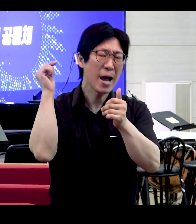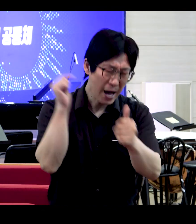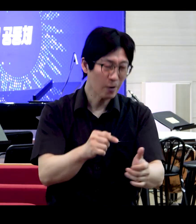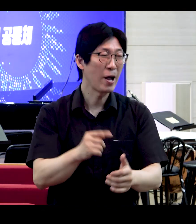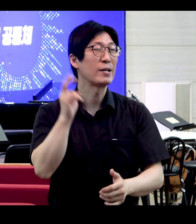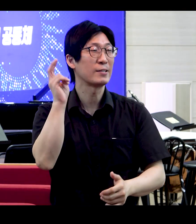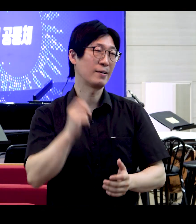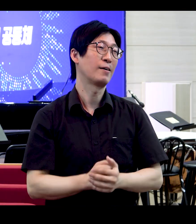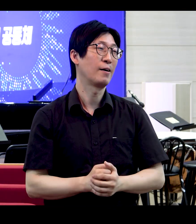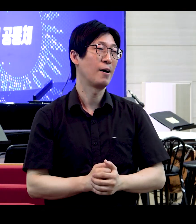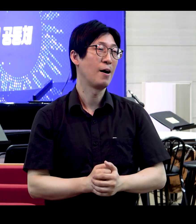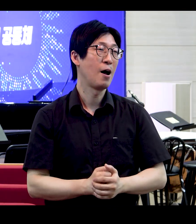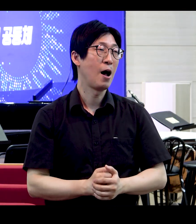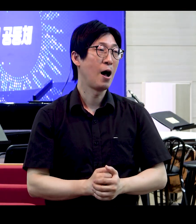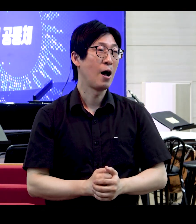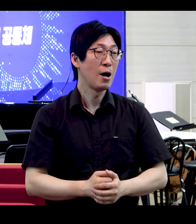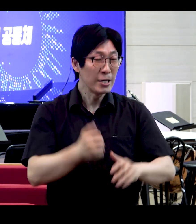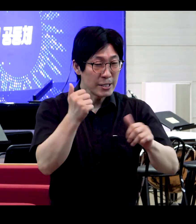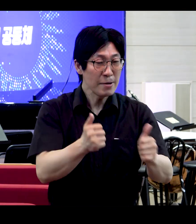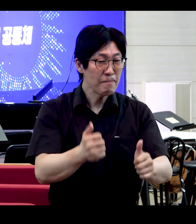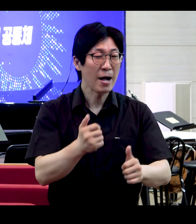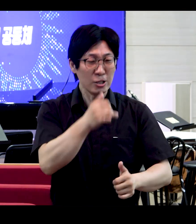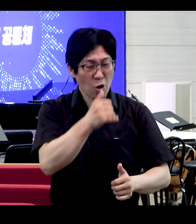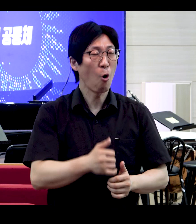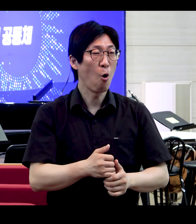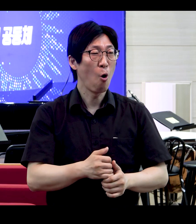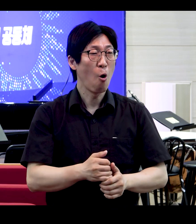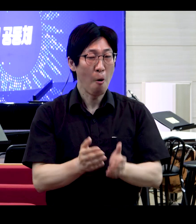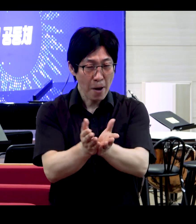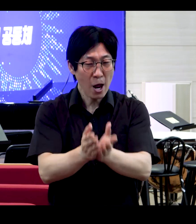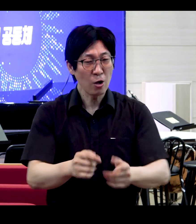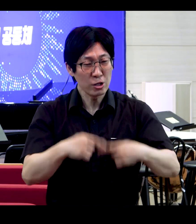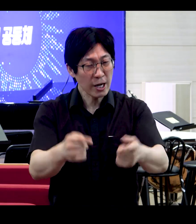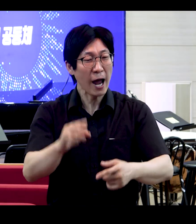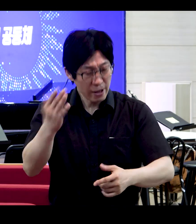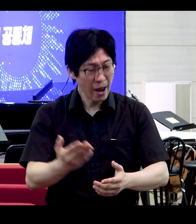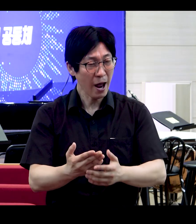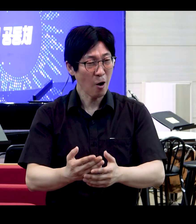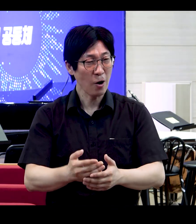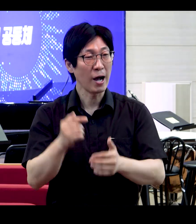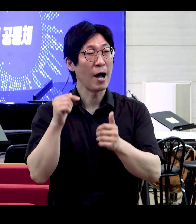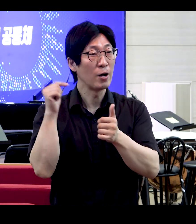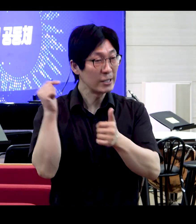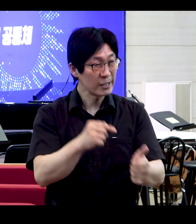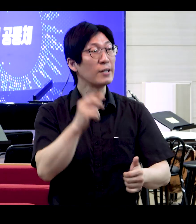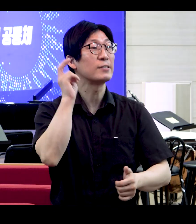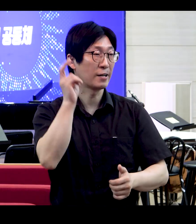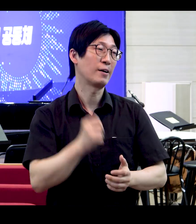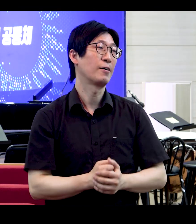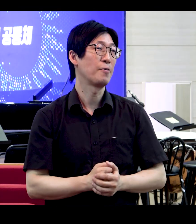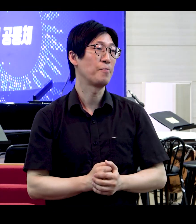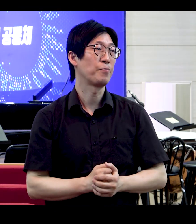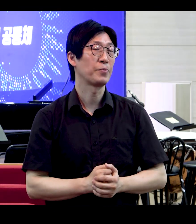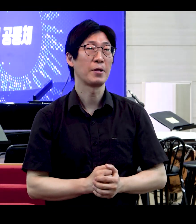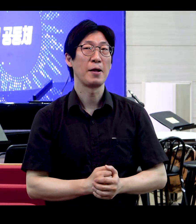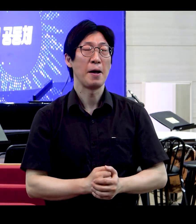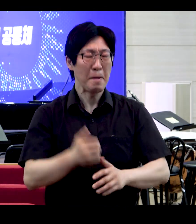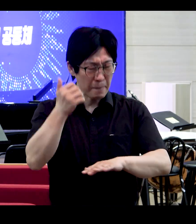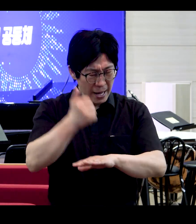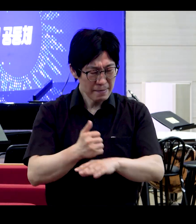그리고 마지막에는요 방주로 들어오라고. 정말 여러 번, 정말 간절하게,